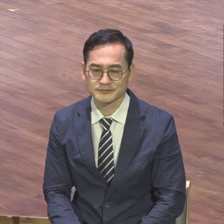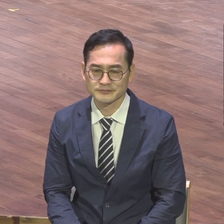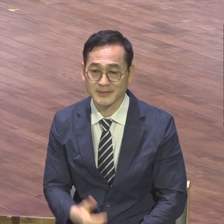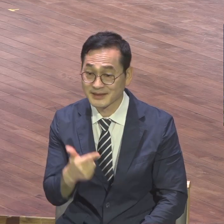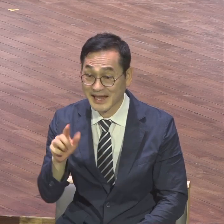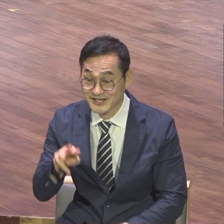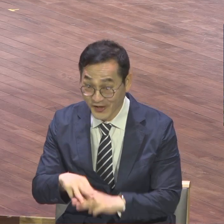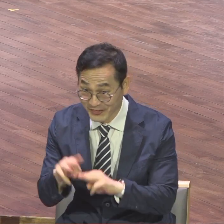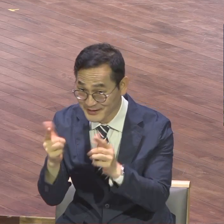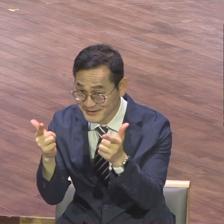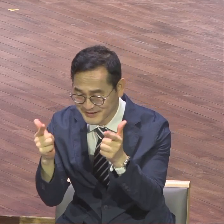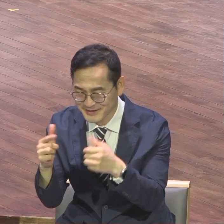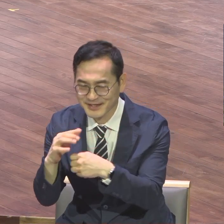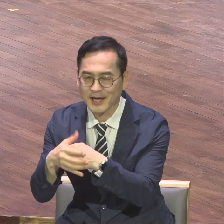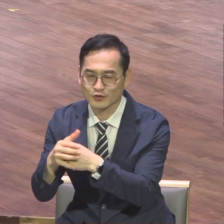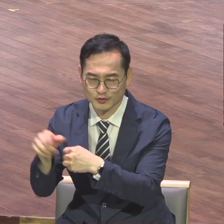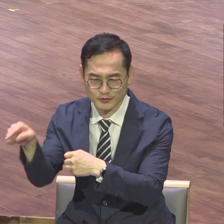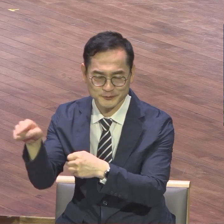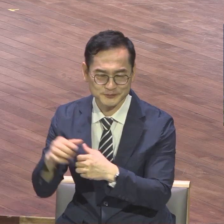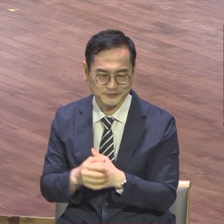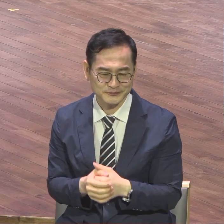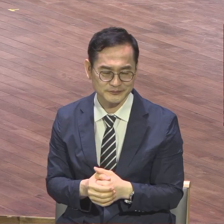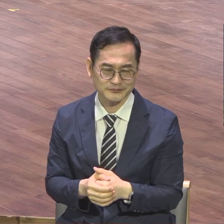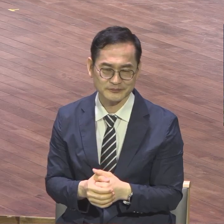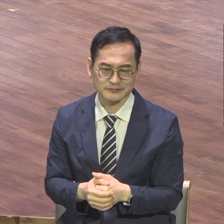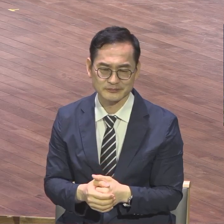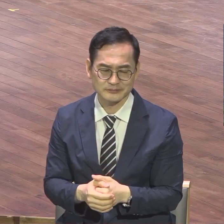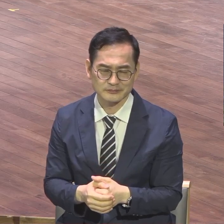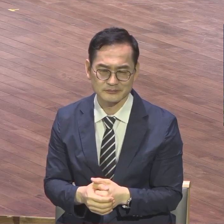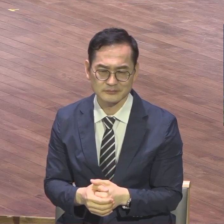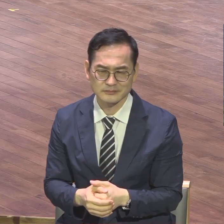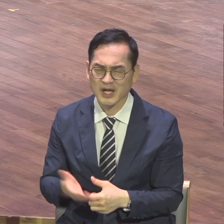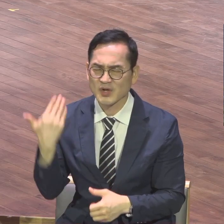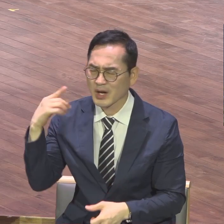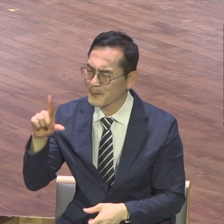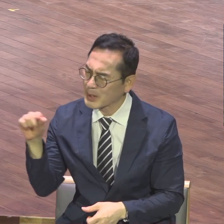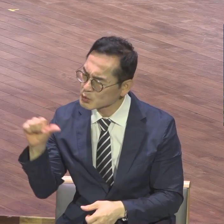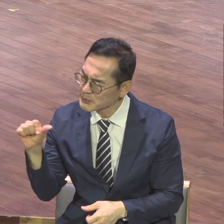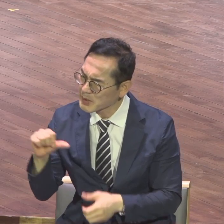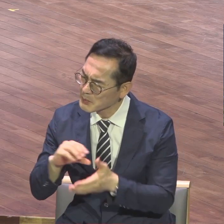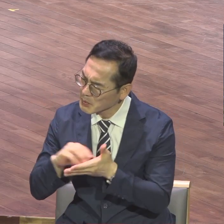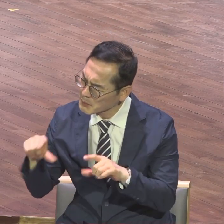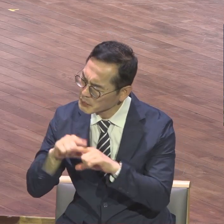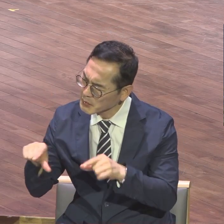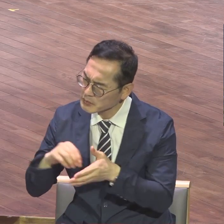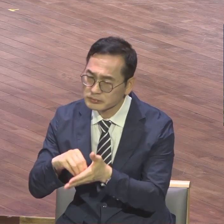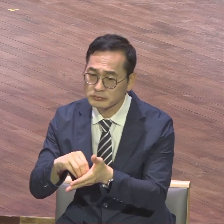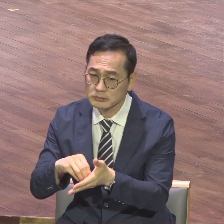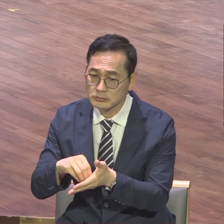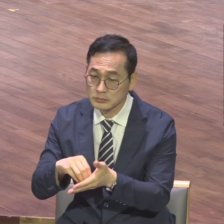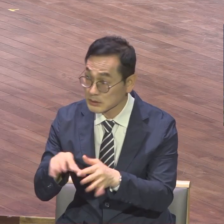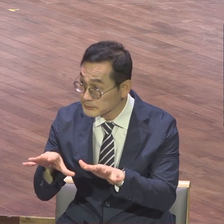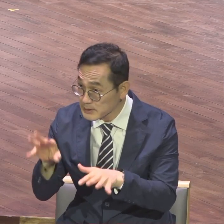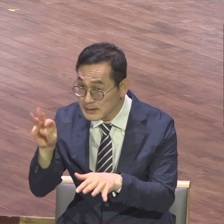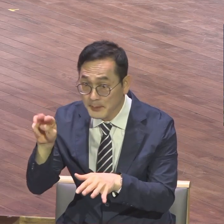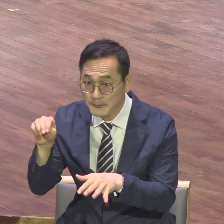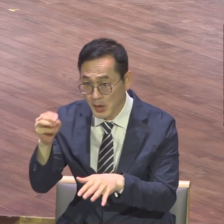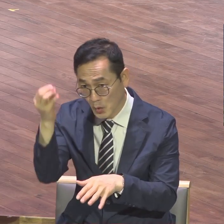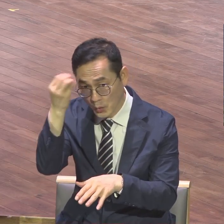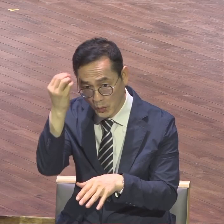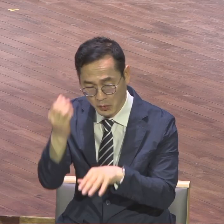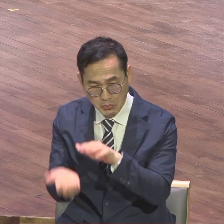보통 해마다 한 15,000명 이렇게 등록이 되는데 이번에는 3만 명이 넘었어요. 3년 만에 이렇게 모임을 하다